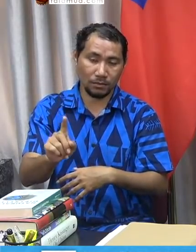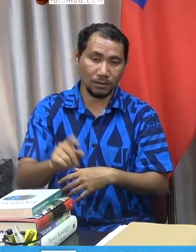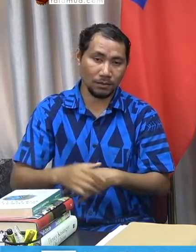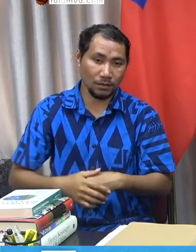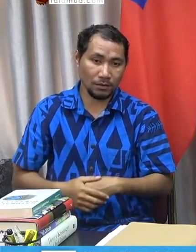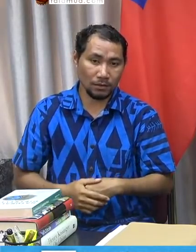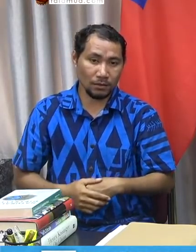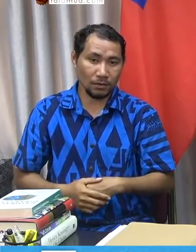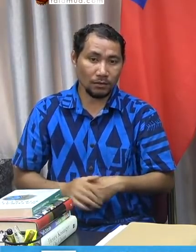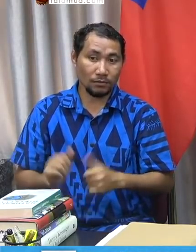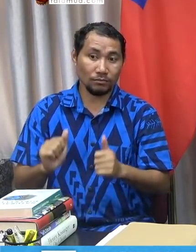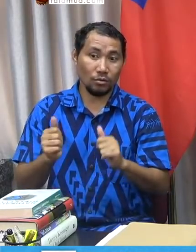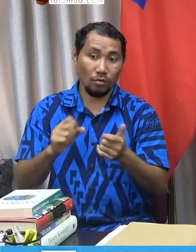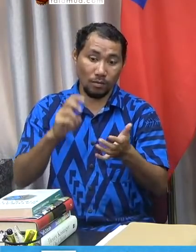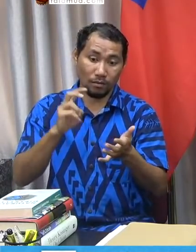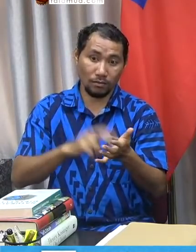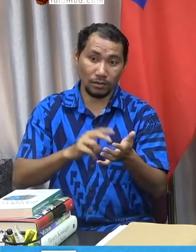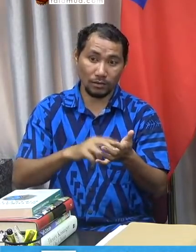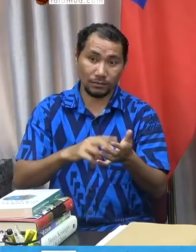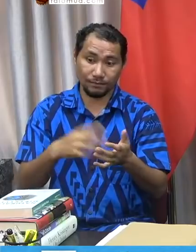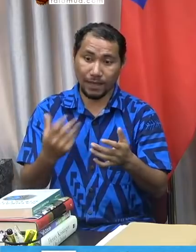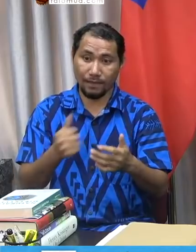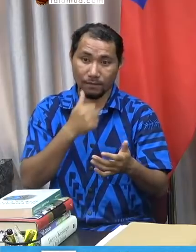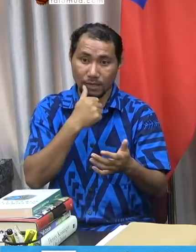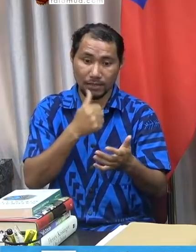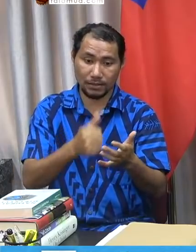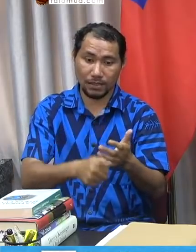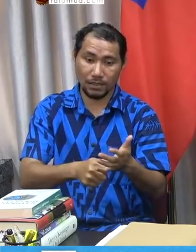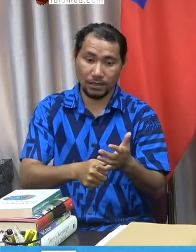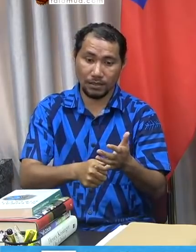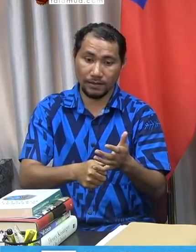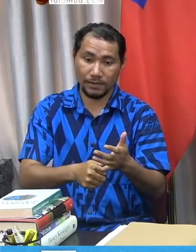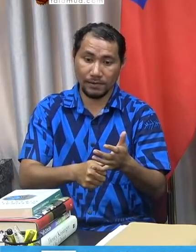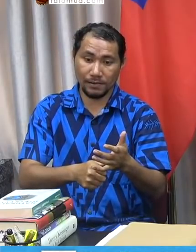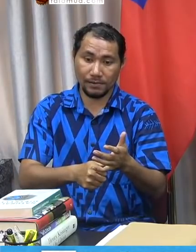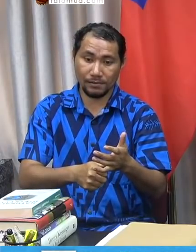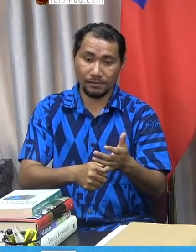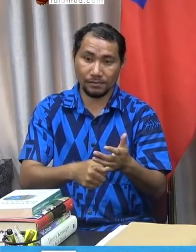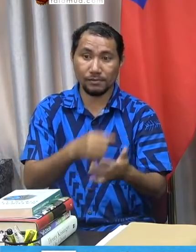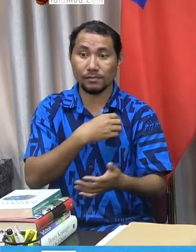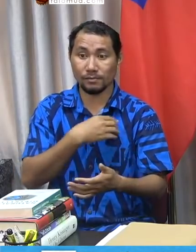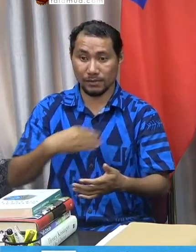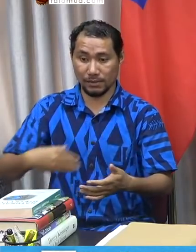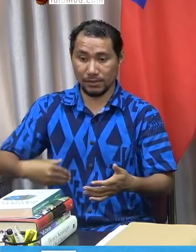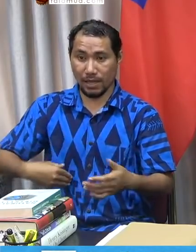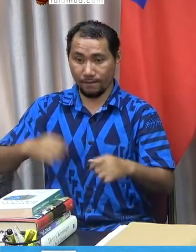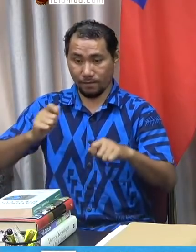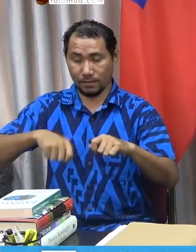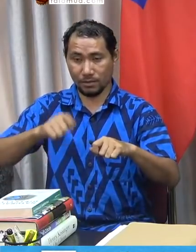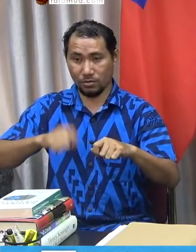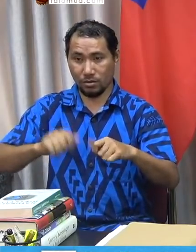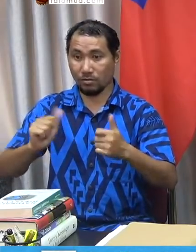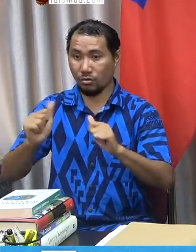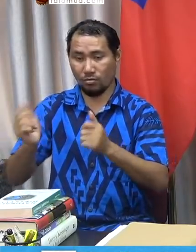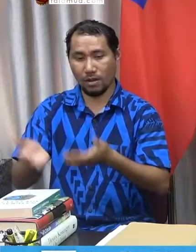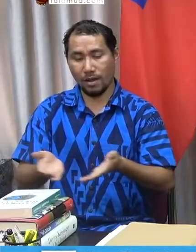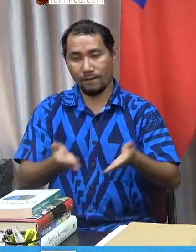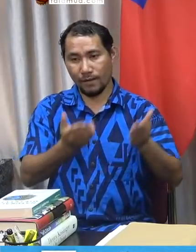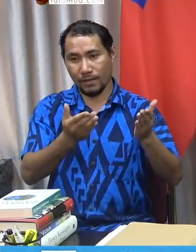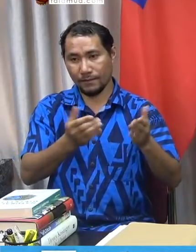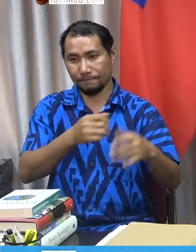asa whaamawina i se tusi a le fionga i le tamaita i minista sa wha o atu le mtanga